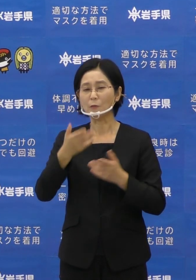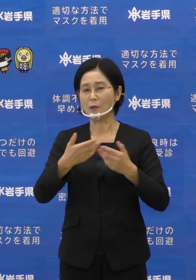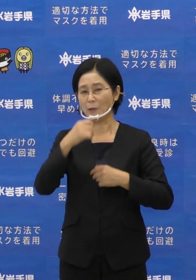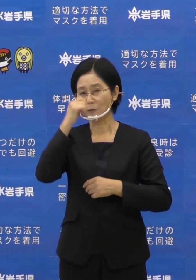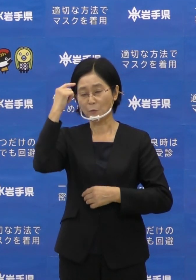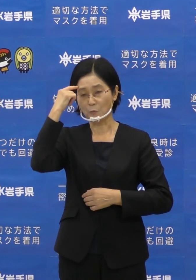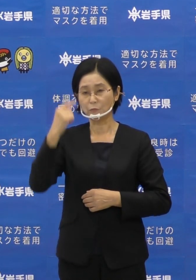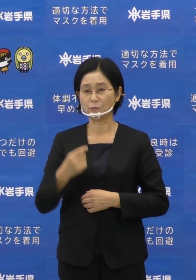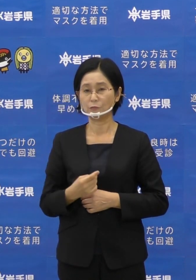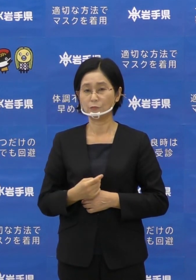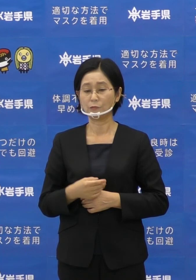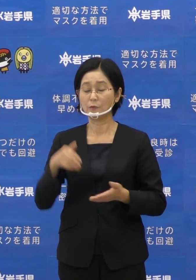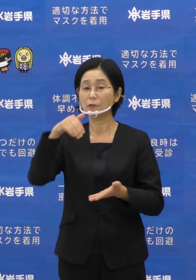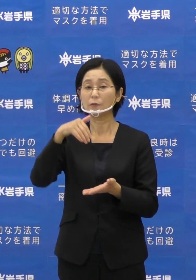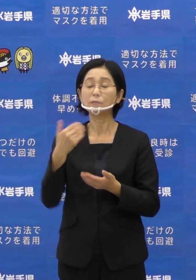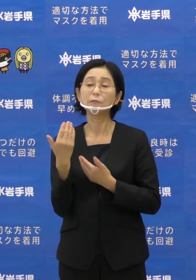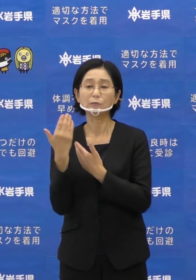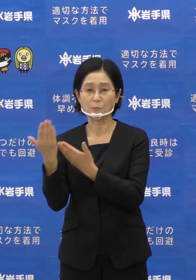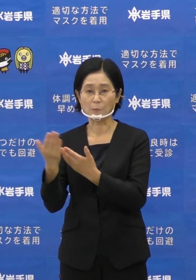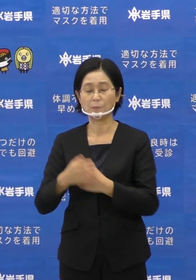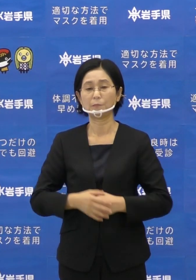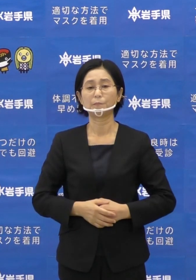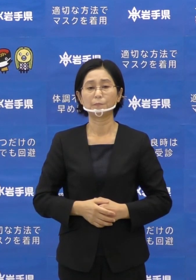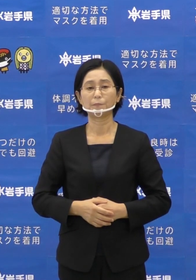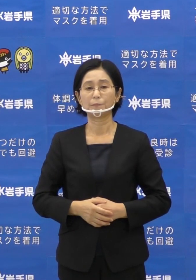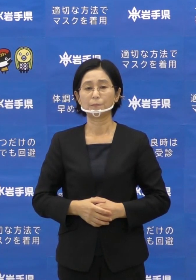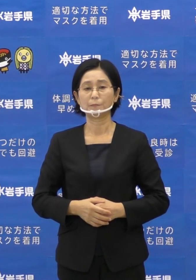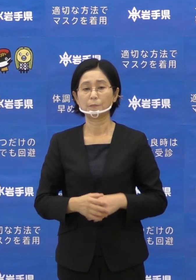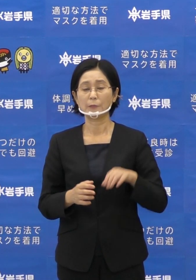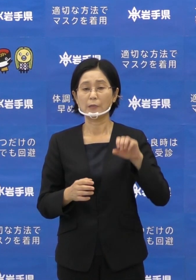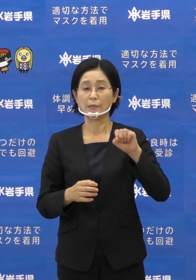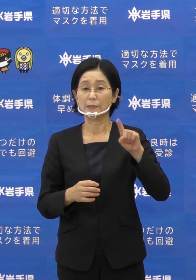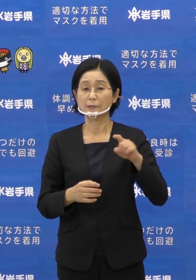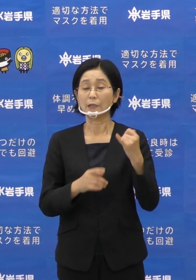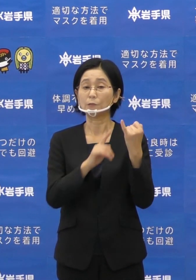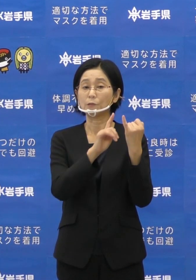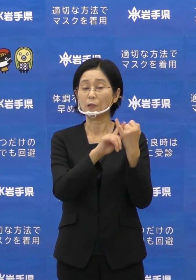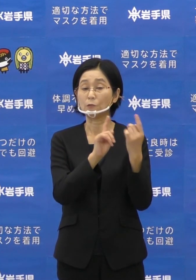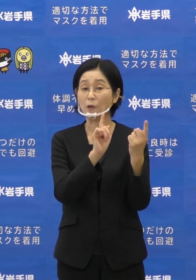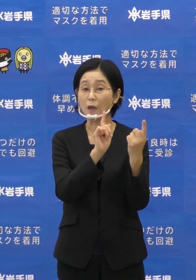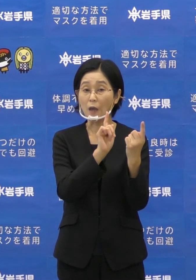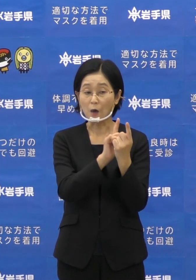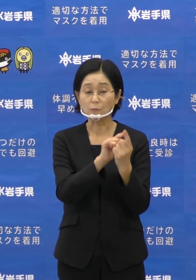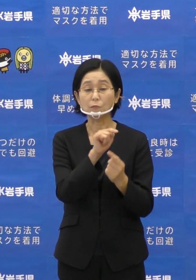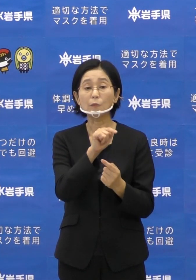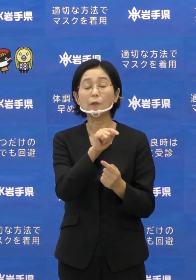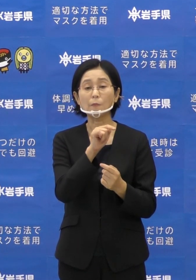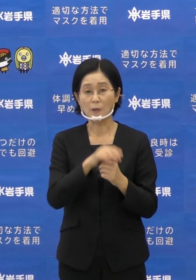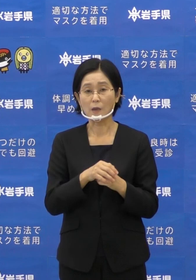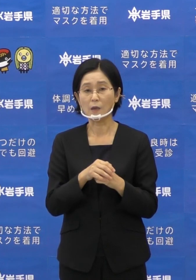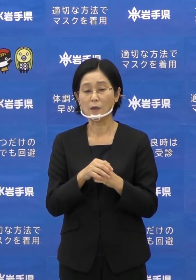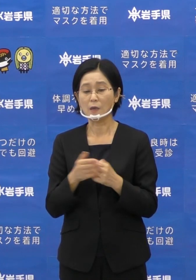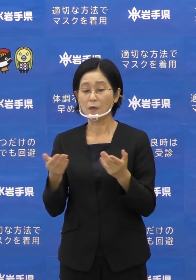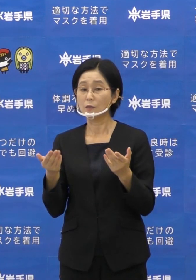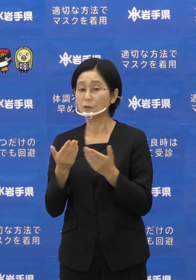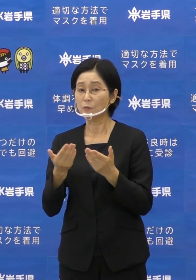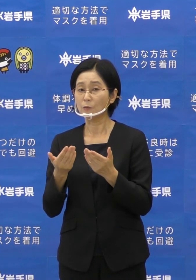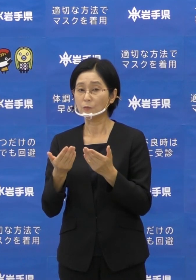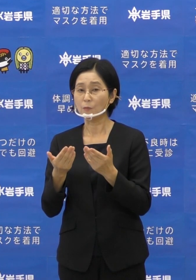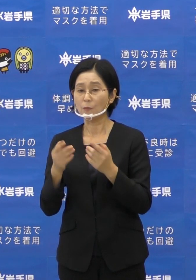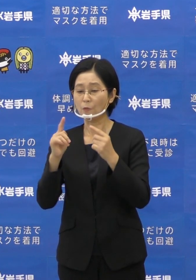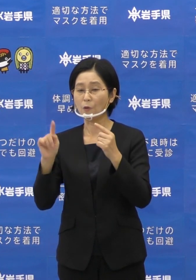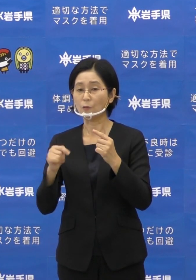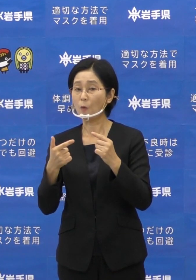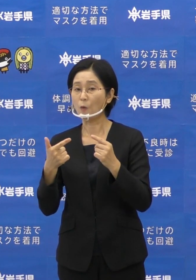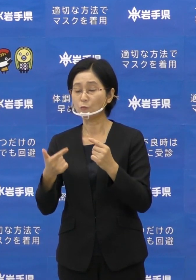け聞かせていただきたいんですけれども、佐野さんと会われることっていうのはその知事にとっては公務外のことになるのかなとは思うんです